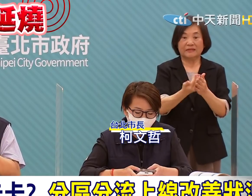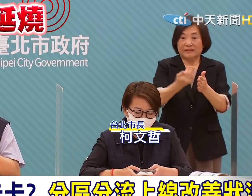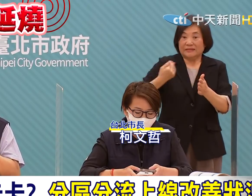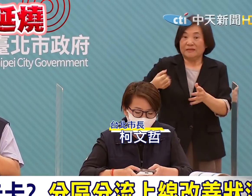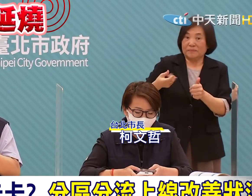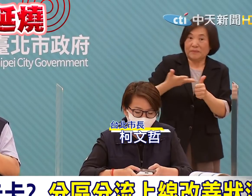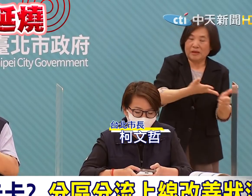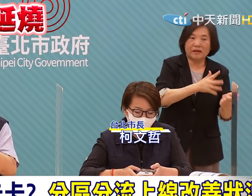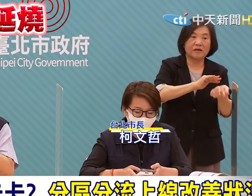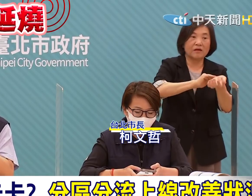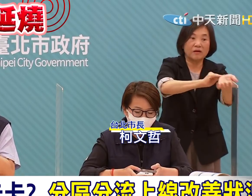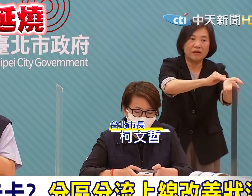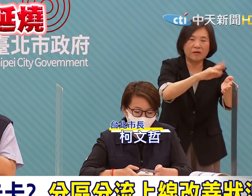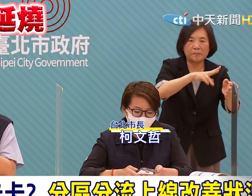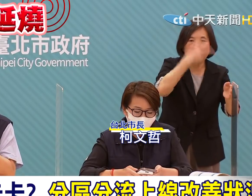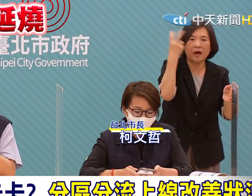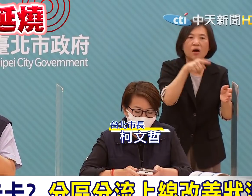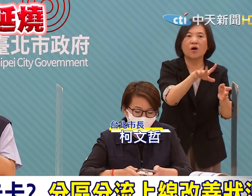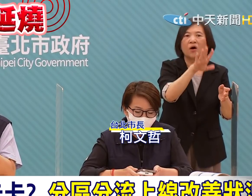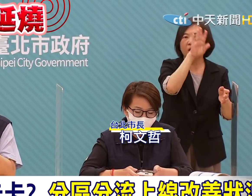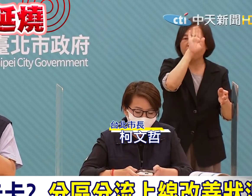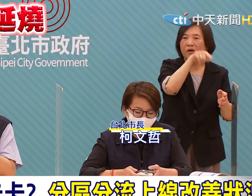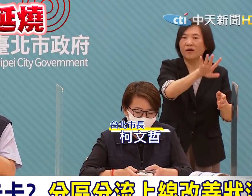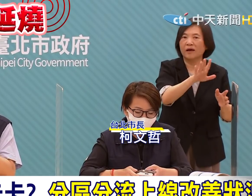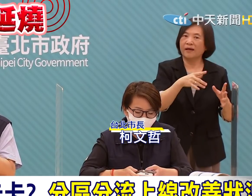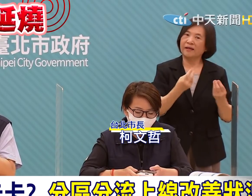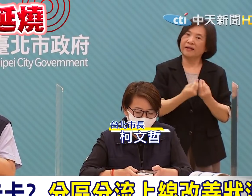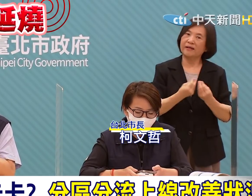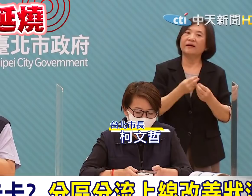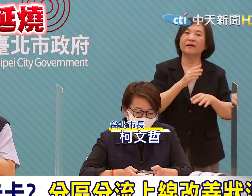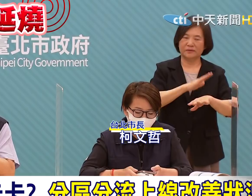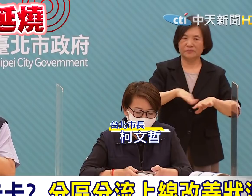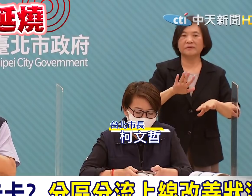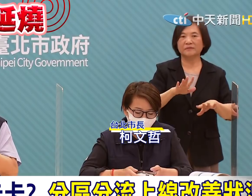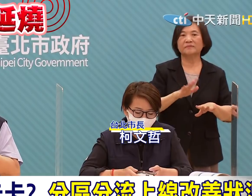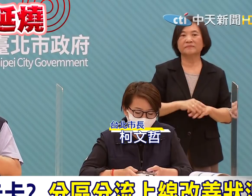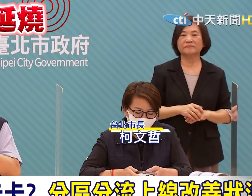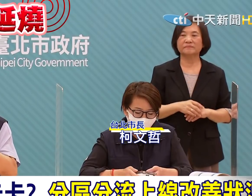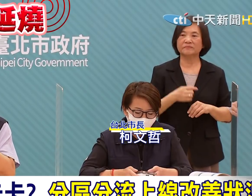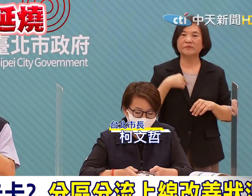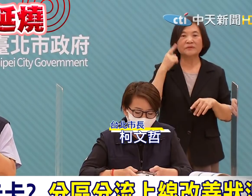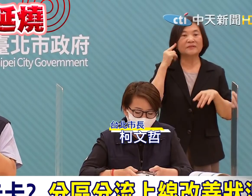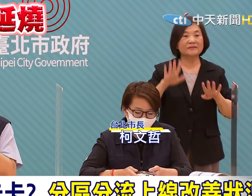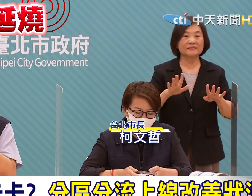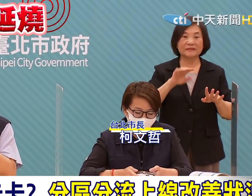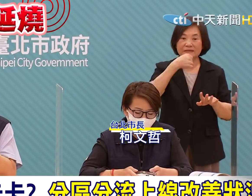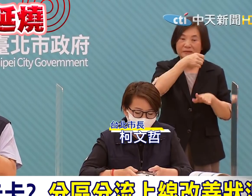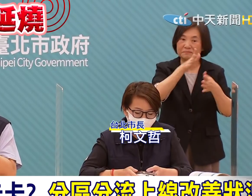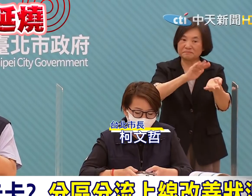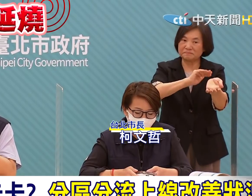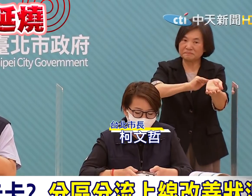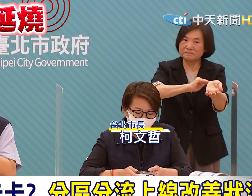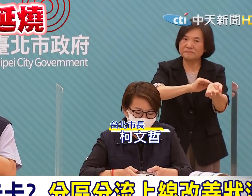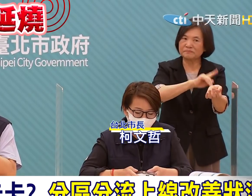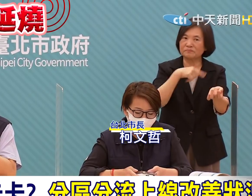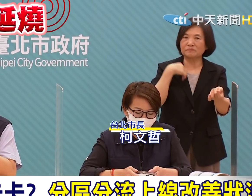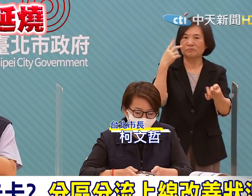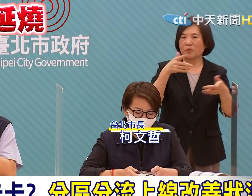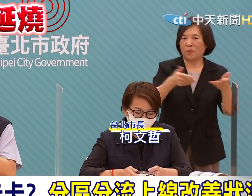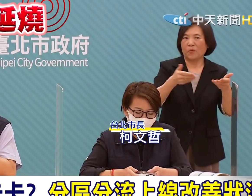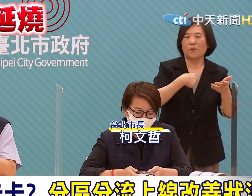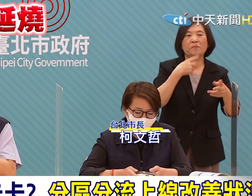住院以后才发现，所以这种情形都会发现。不过我觉得我倒是对台湾的医疗还是相当有信心。为什么